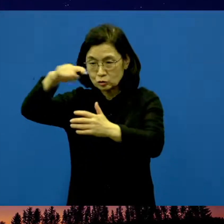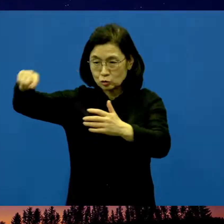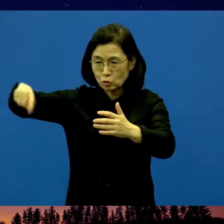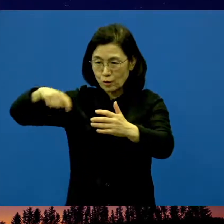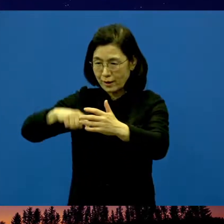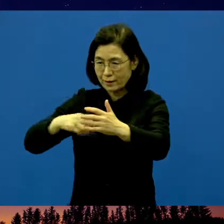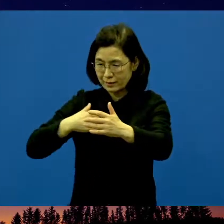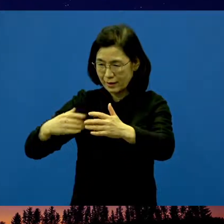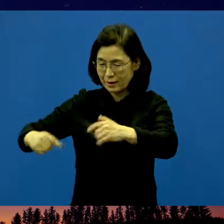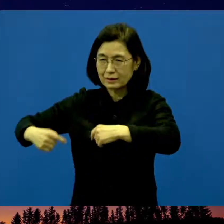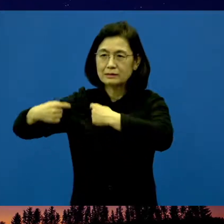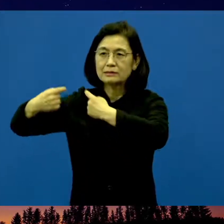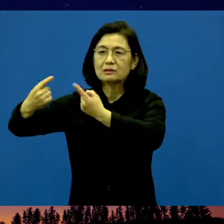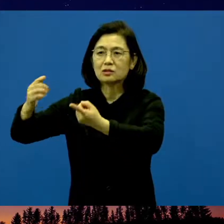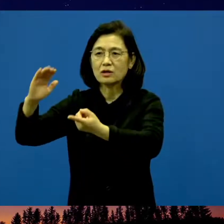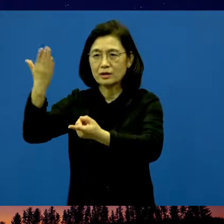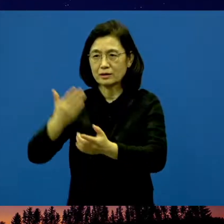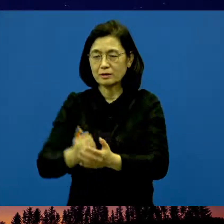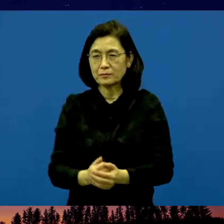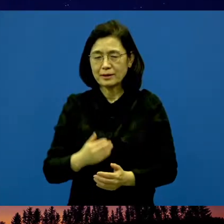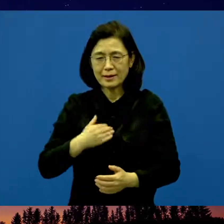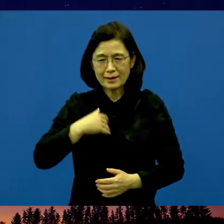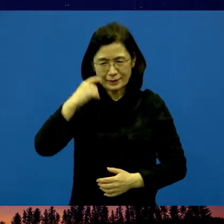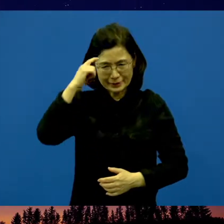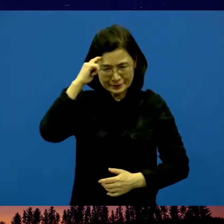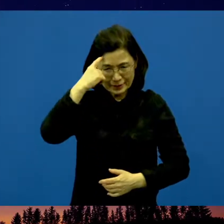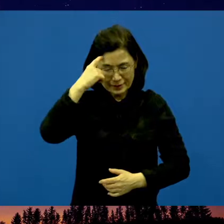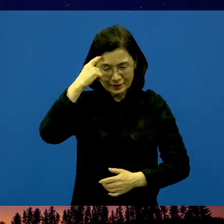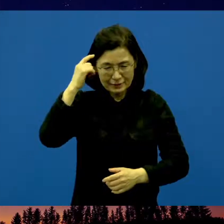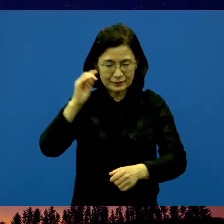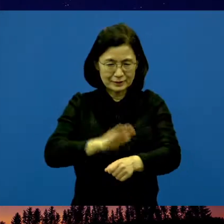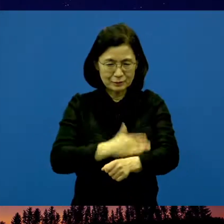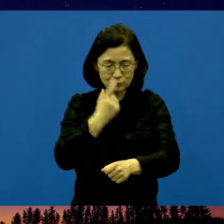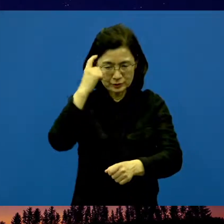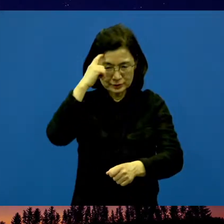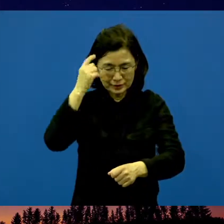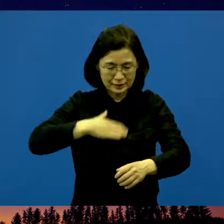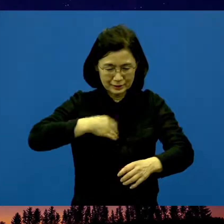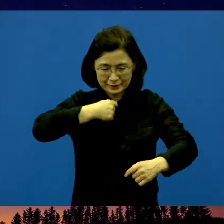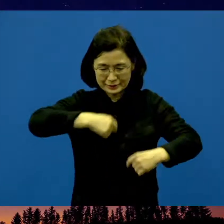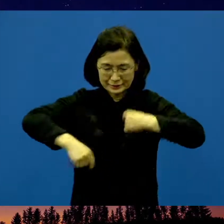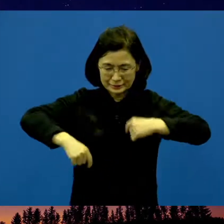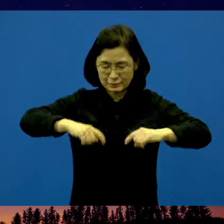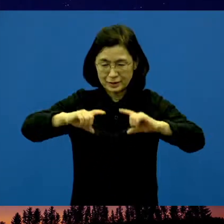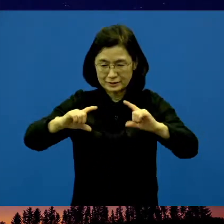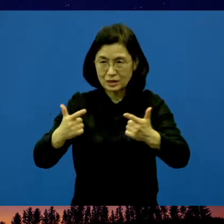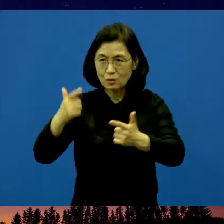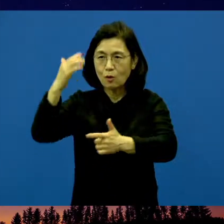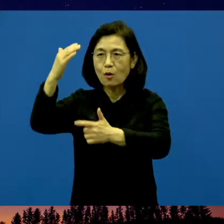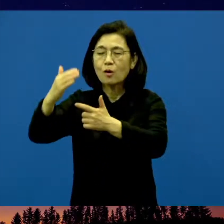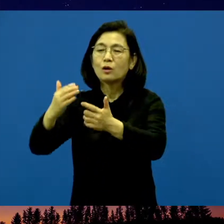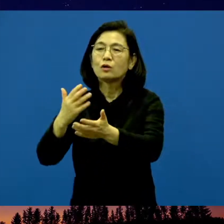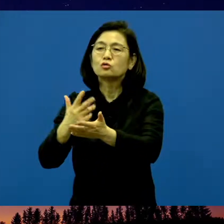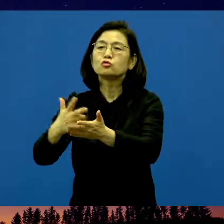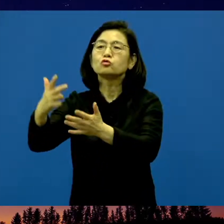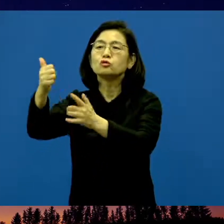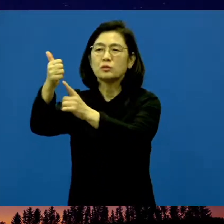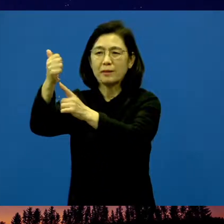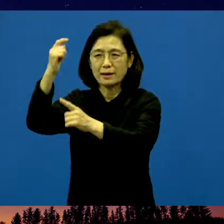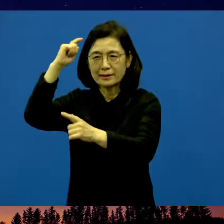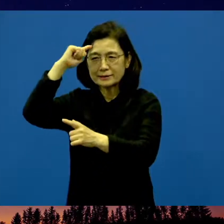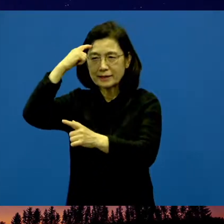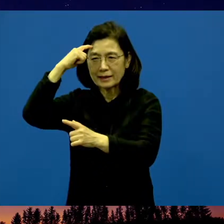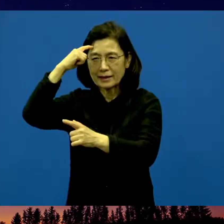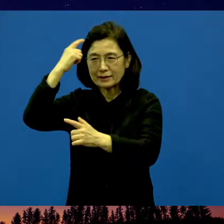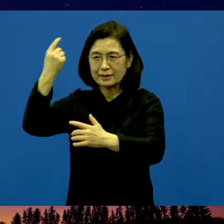있던 생각들이 더 이상 나를 지배하지 않게 되고, 이런 생각들을 반복하다 보면, 이런 과정을 반복하다 보면 생각의